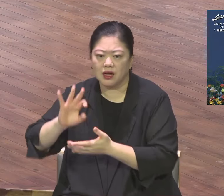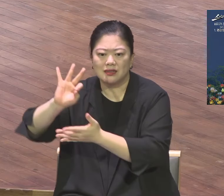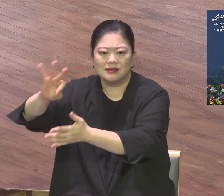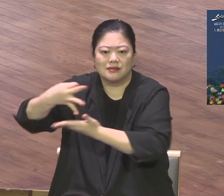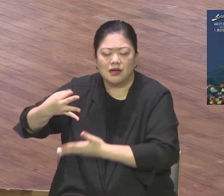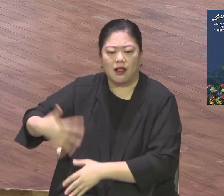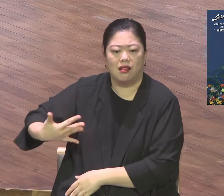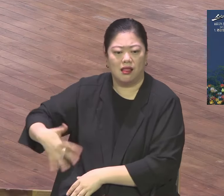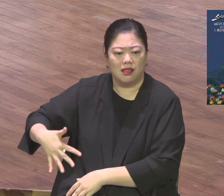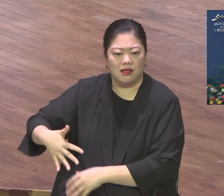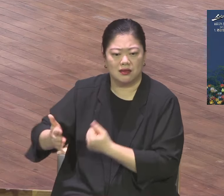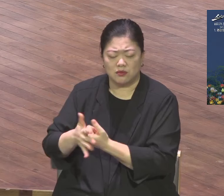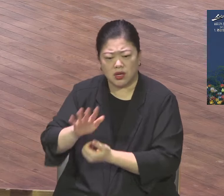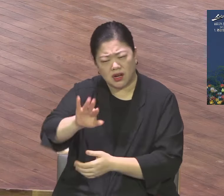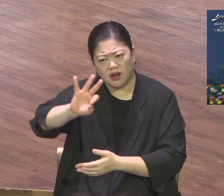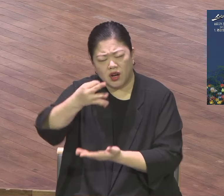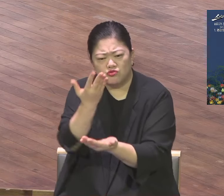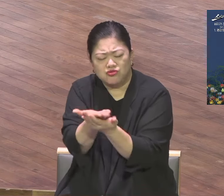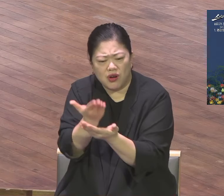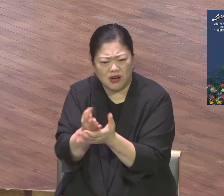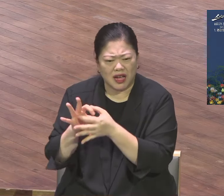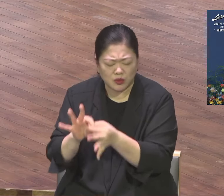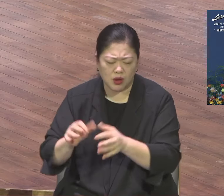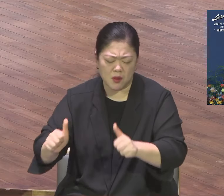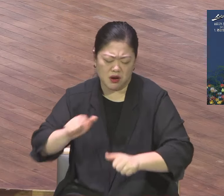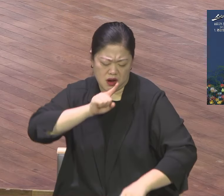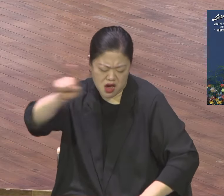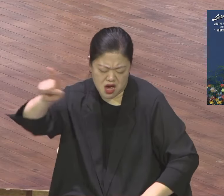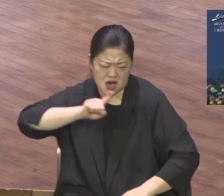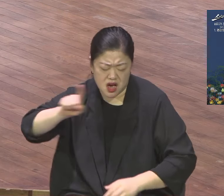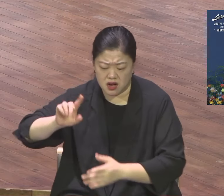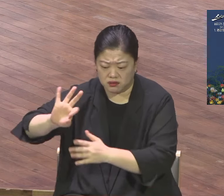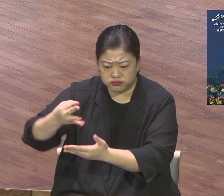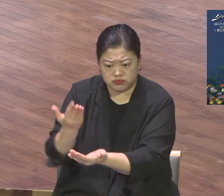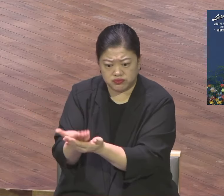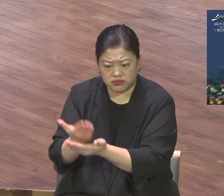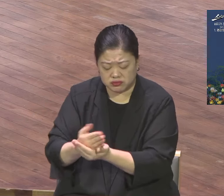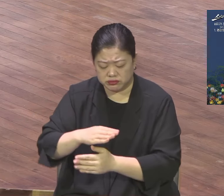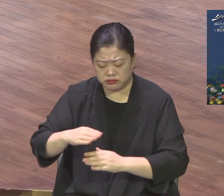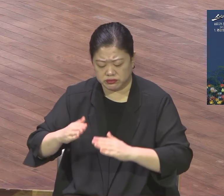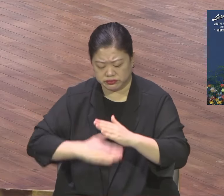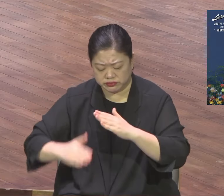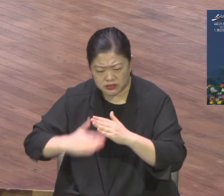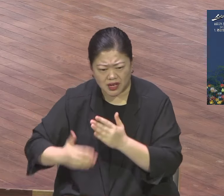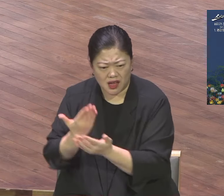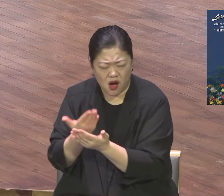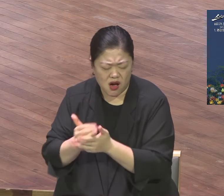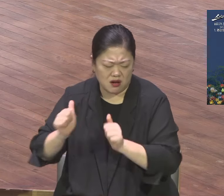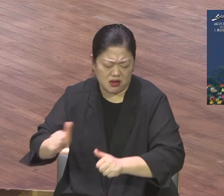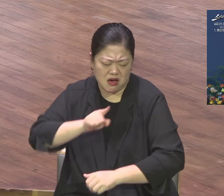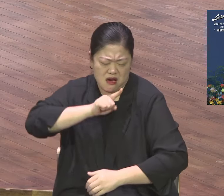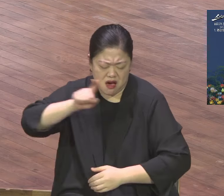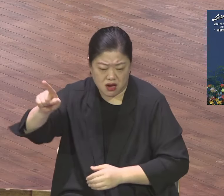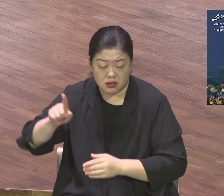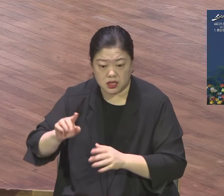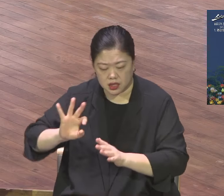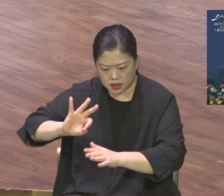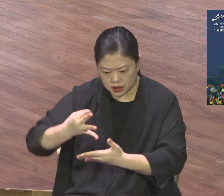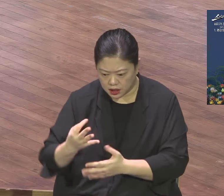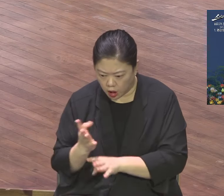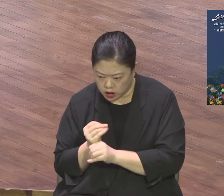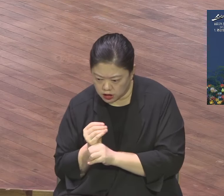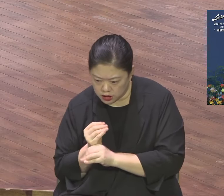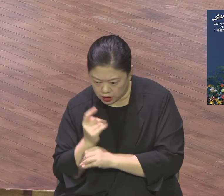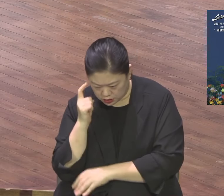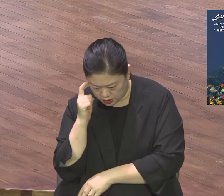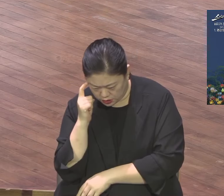써가. 그 할매가 뭐 고소를 그렇게 하려고 그렇게 신경을 써가 밤잠 못 잘 먹고 그러니까 그 자다가